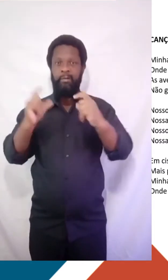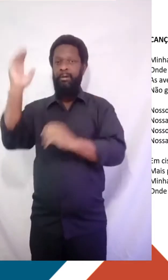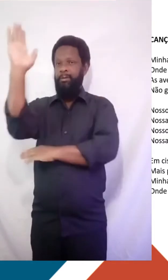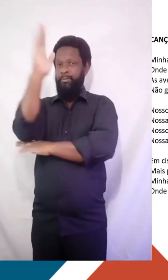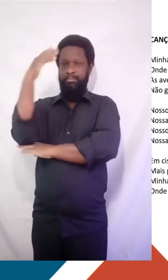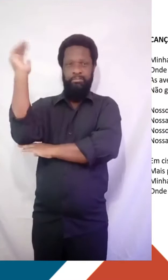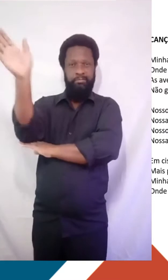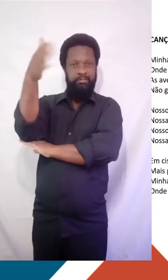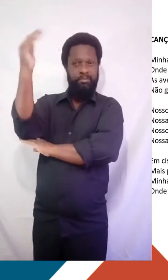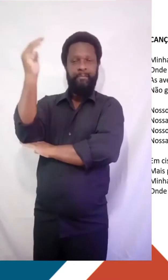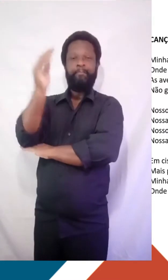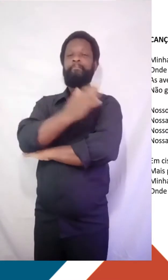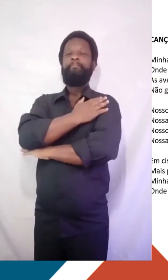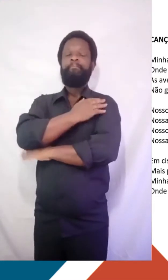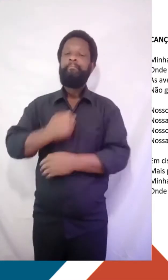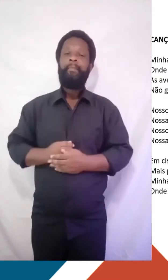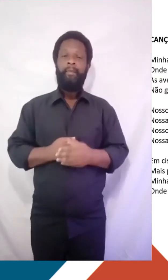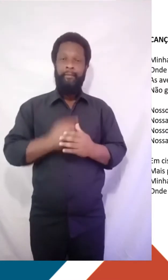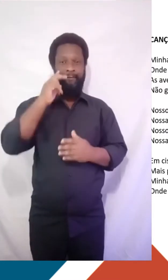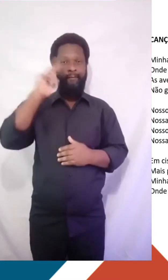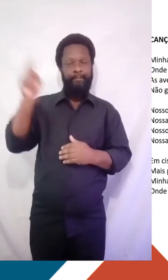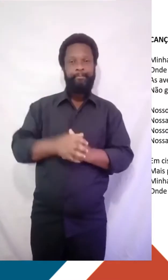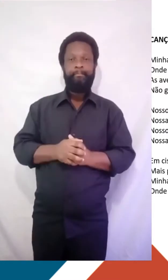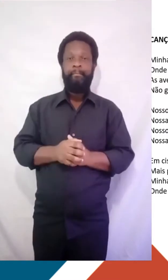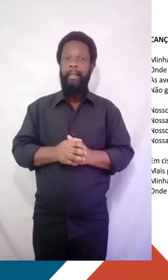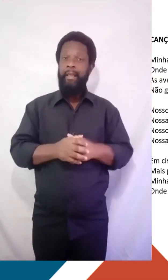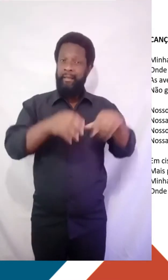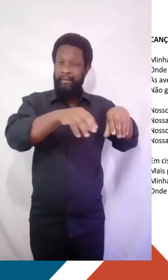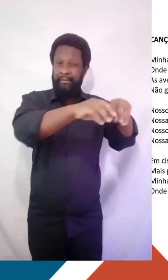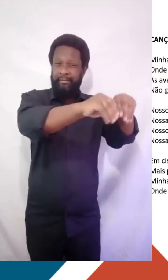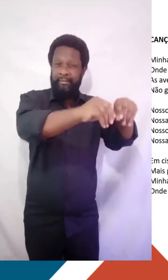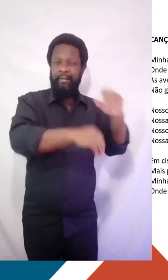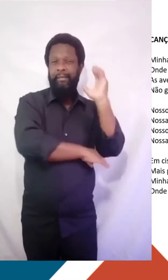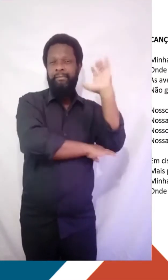Vamos ao poema. Canção do Exílio. Minha terra tem